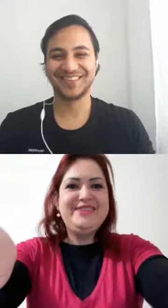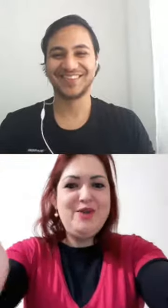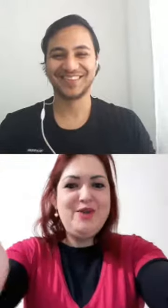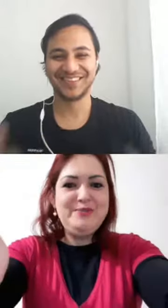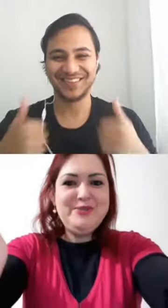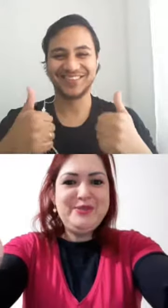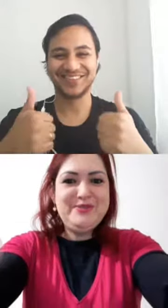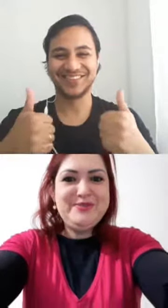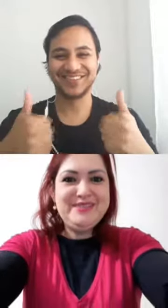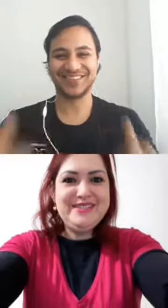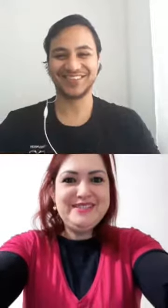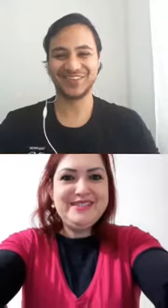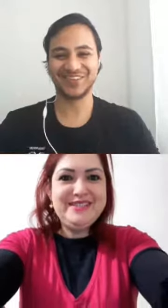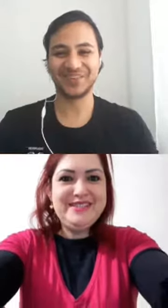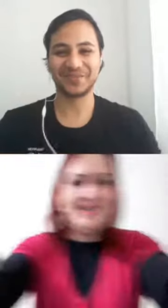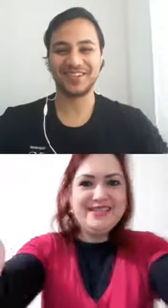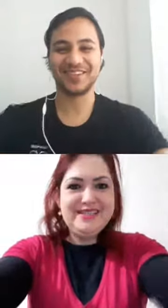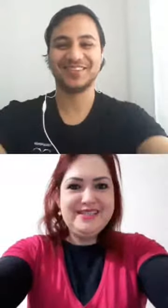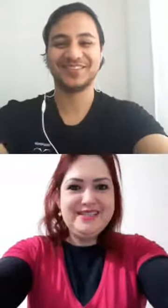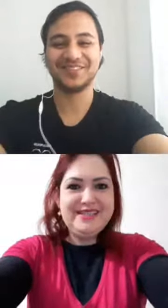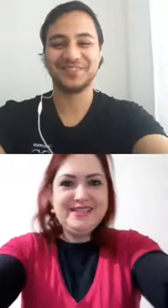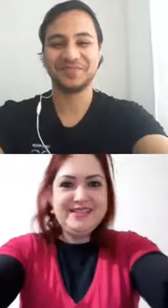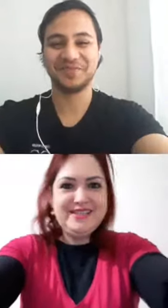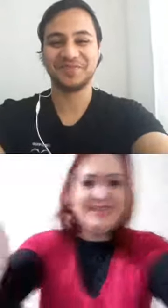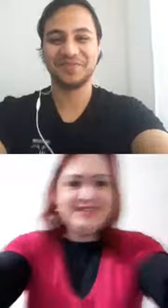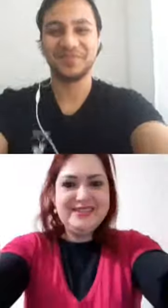Tudo bom, Robson? Tudo certo, tudo ótimo.